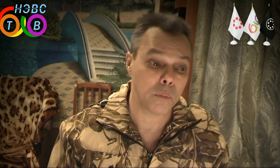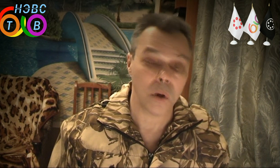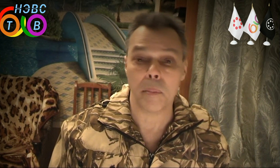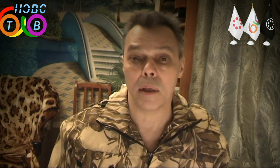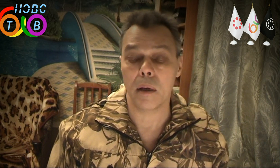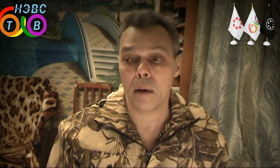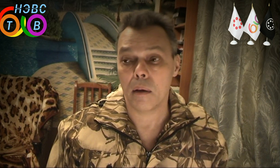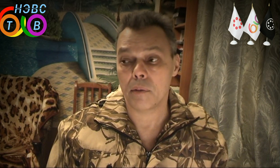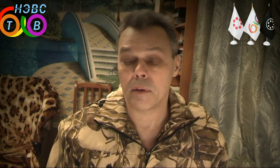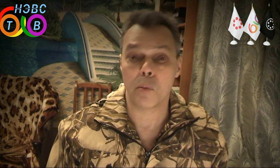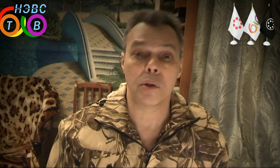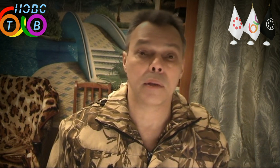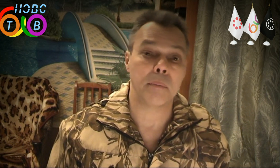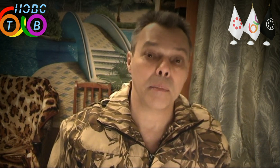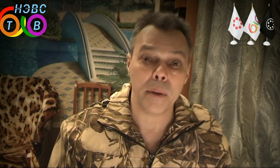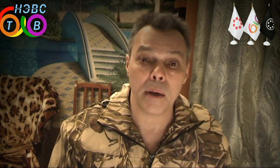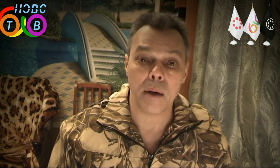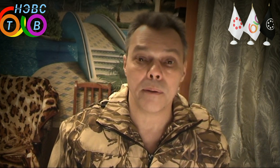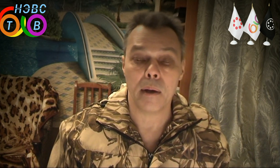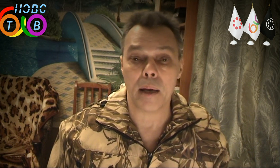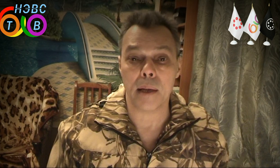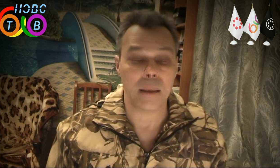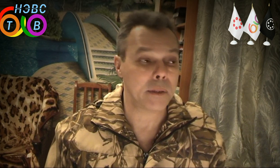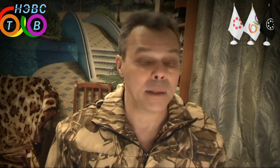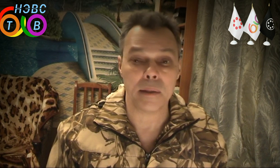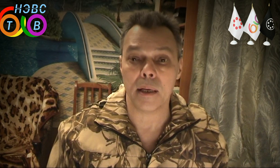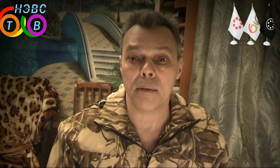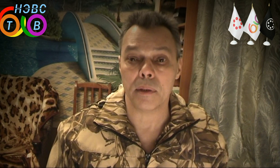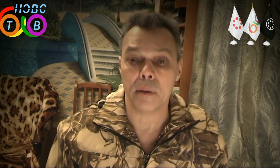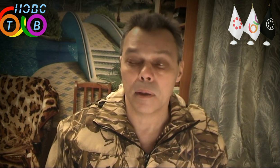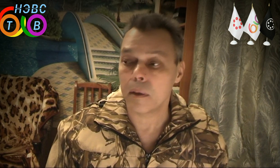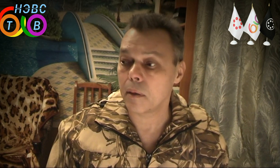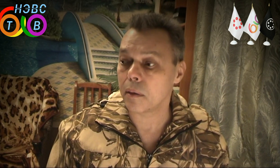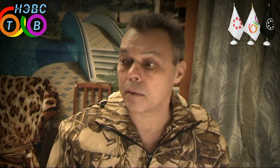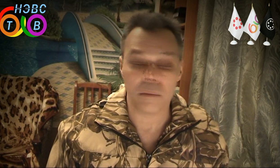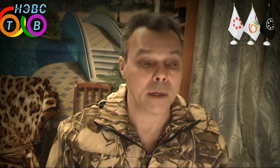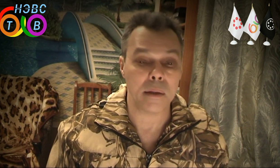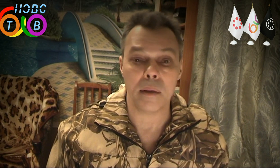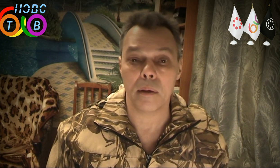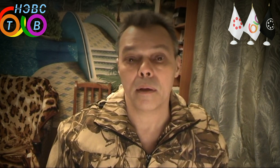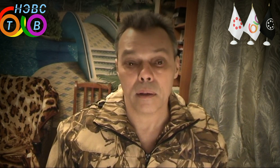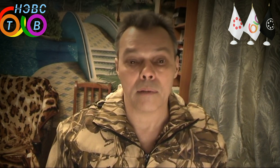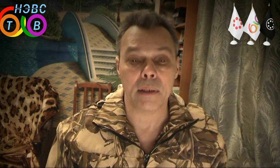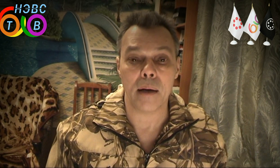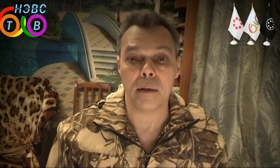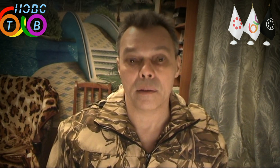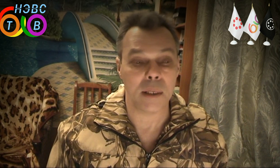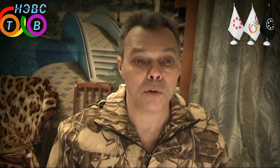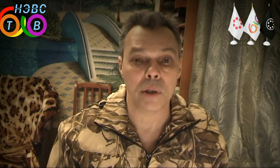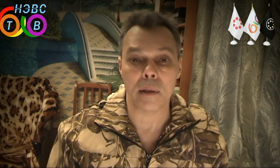Много было всевозможных там набегов, когда там целые деревни враги хватали девушек, да,